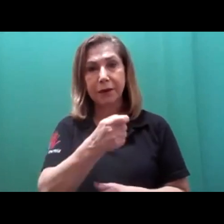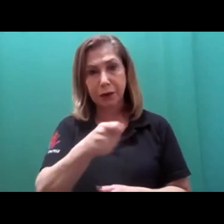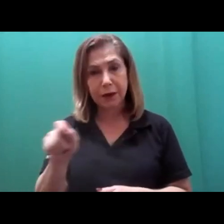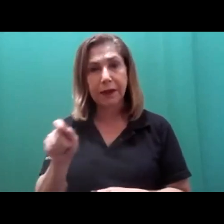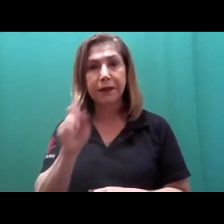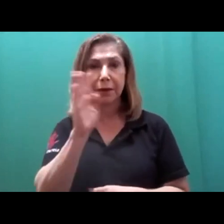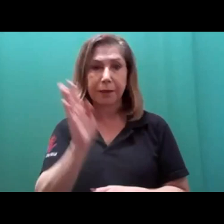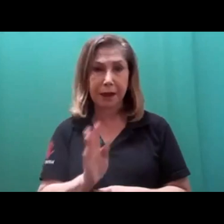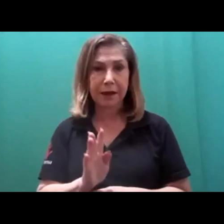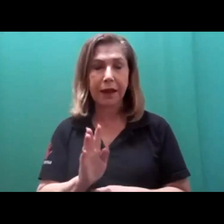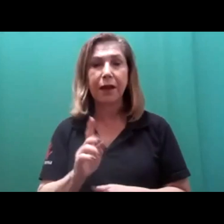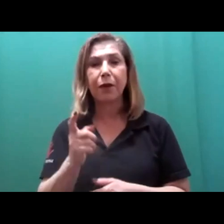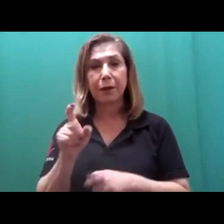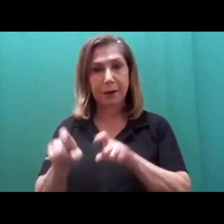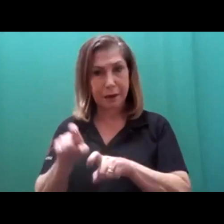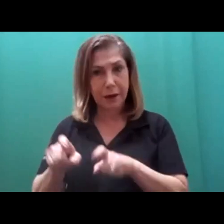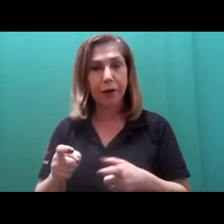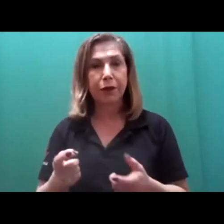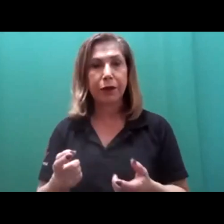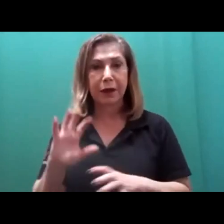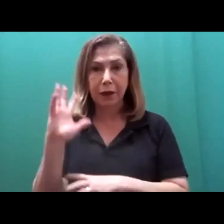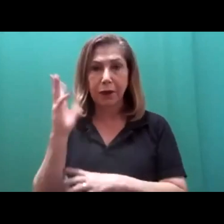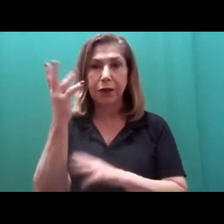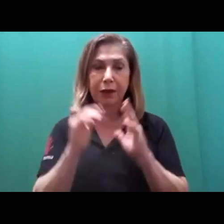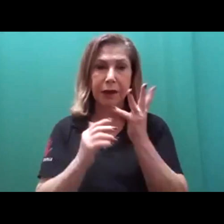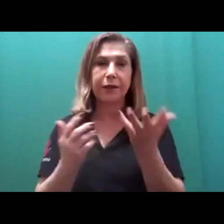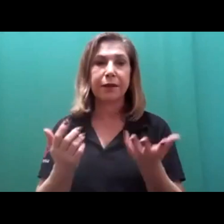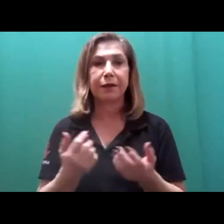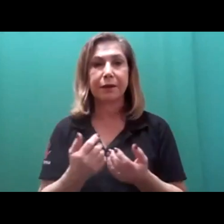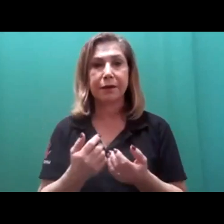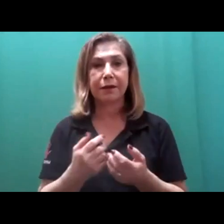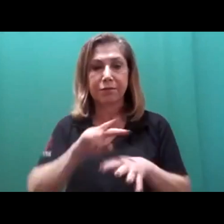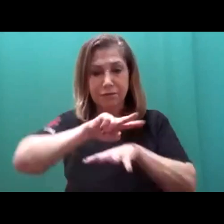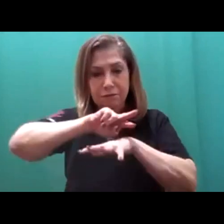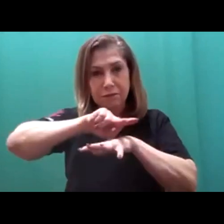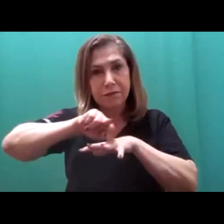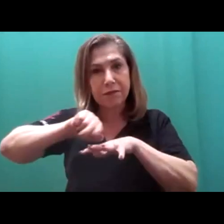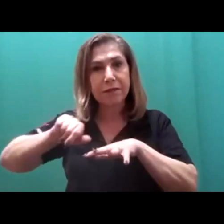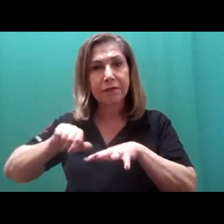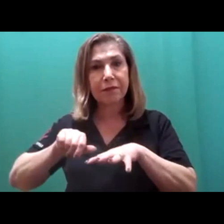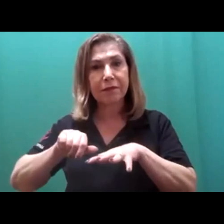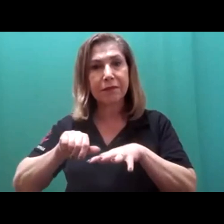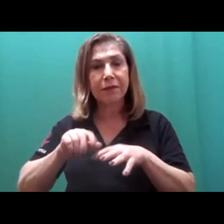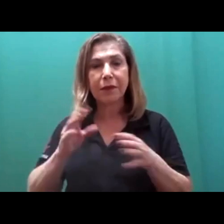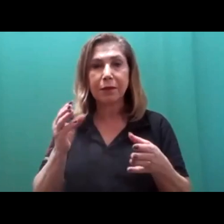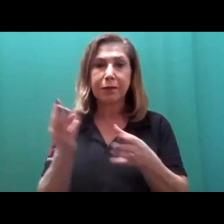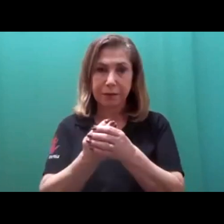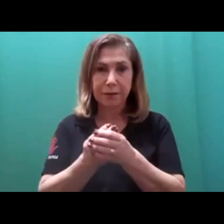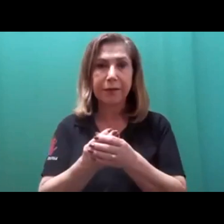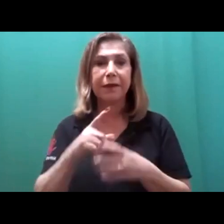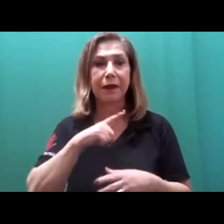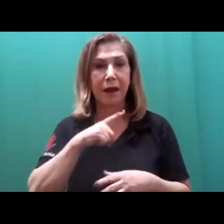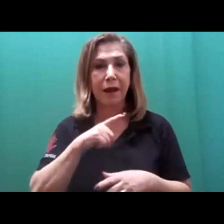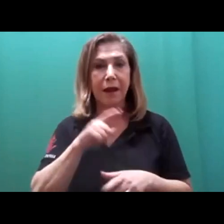de Agroecologia, e mais uma série de inserções profissionais que ela mesma, você